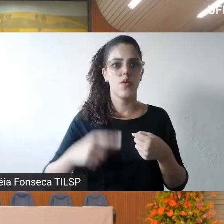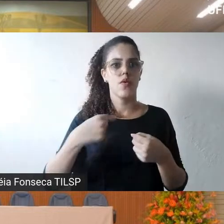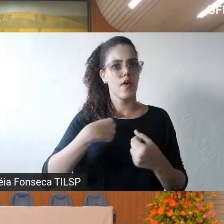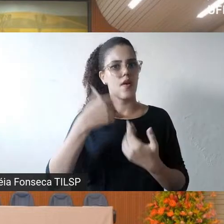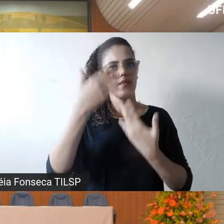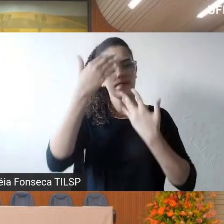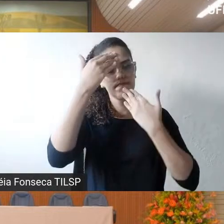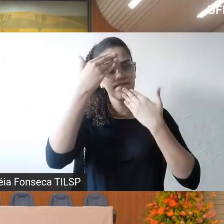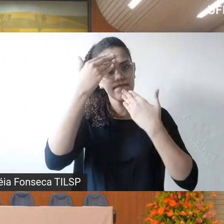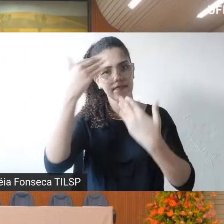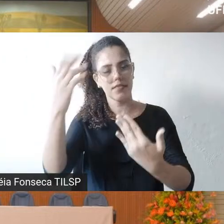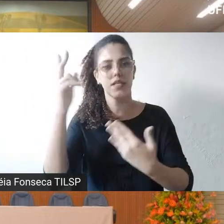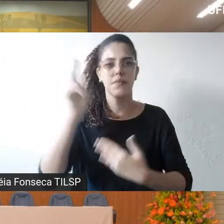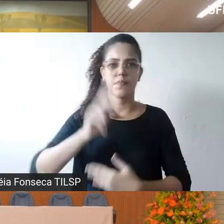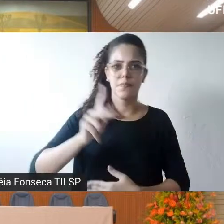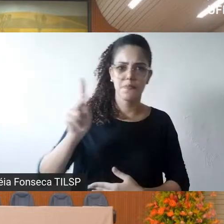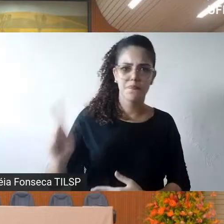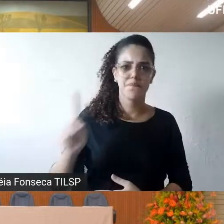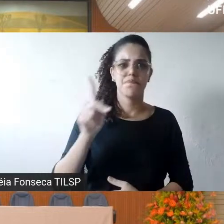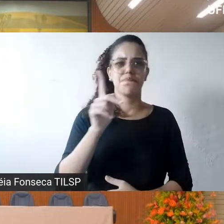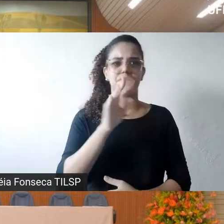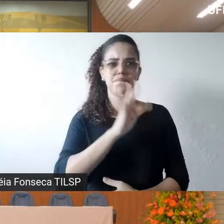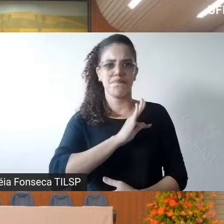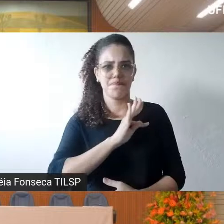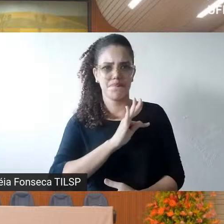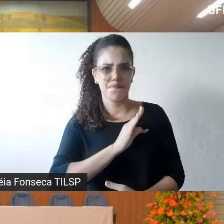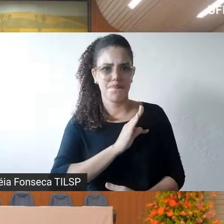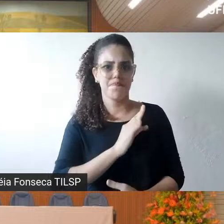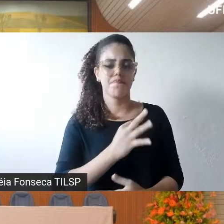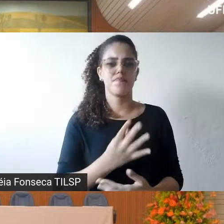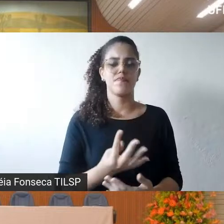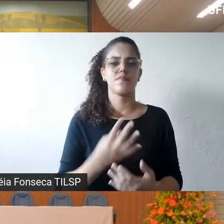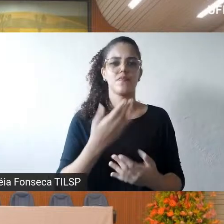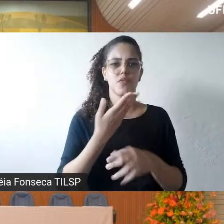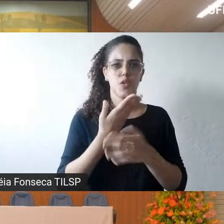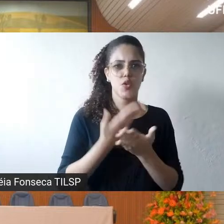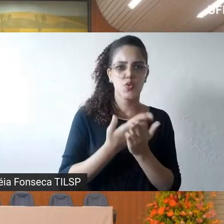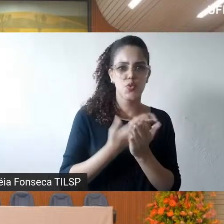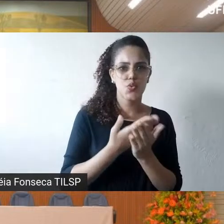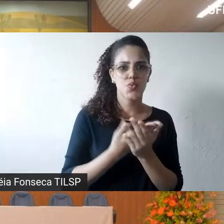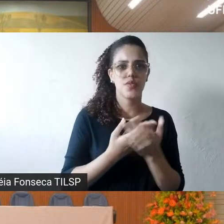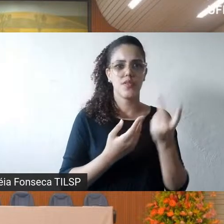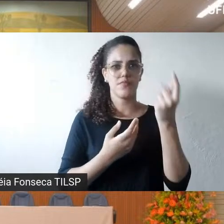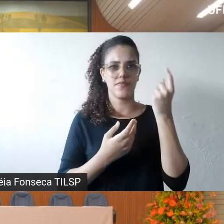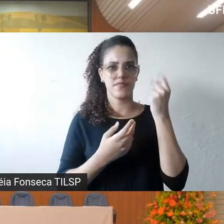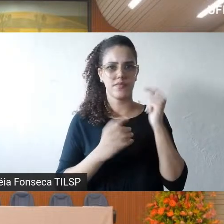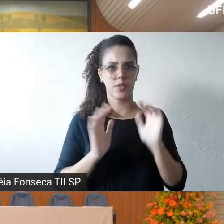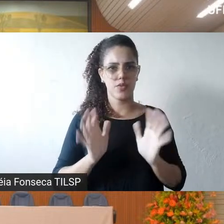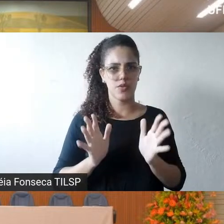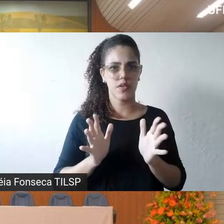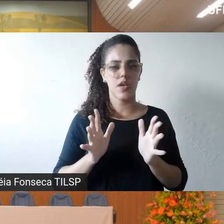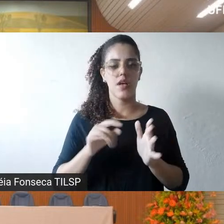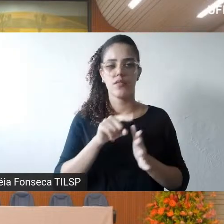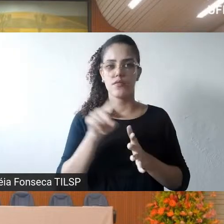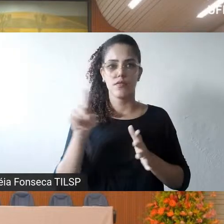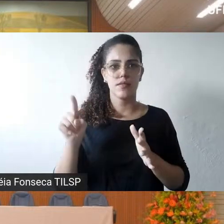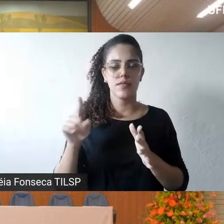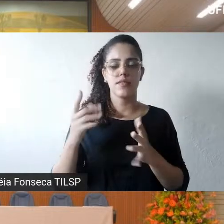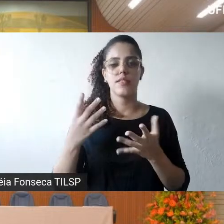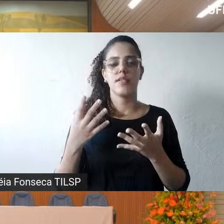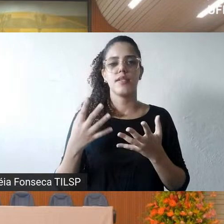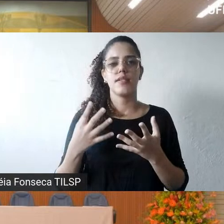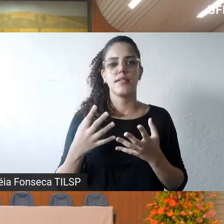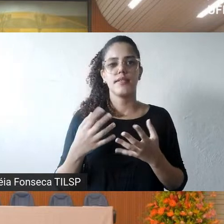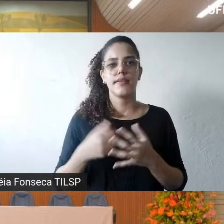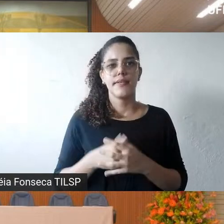aos docentes, aos técnicos, aos estudantes veteranos, e a compreensão, tanto vocês